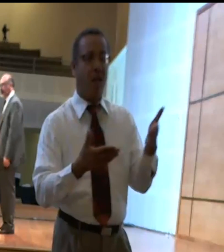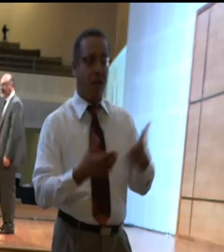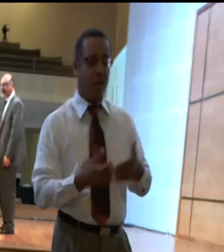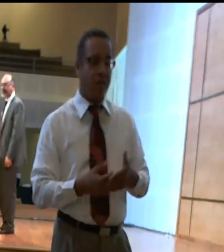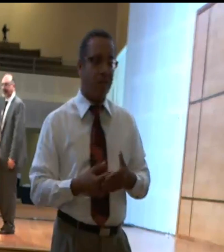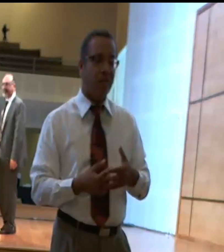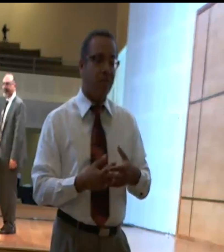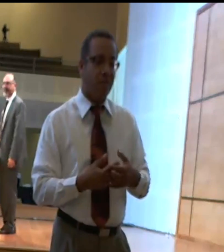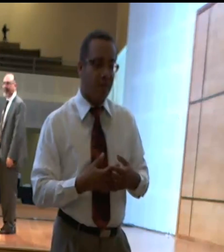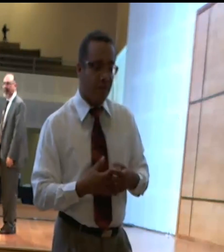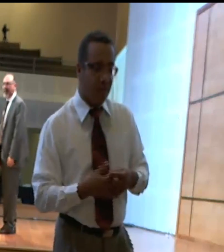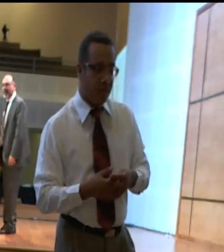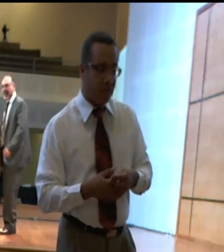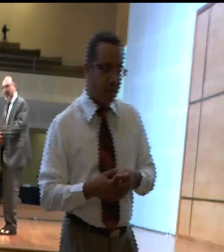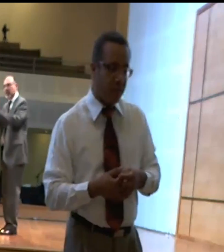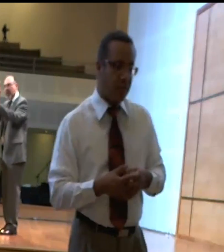pasaje.